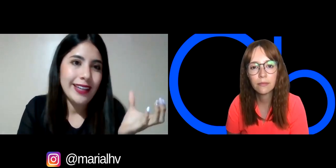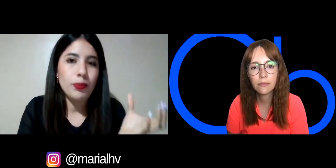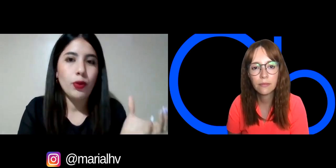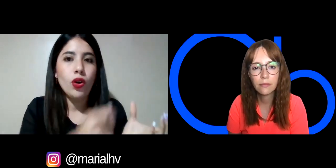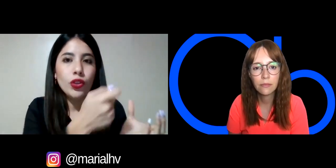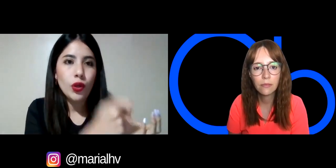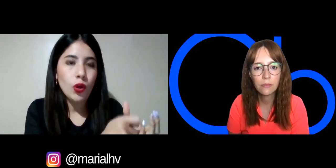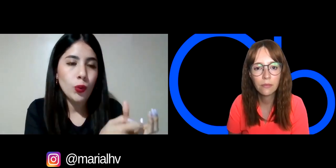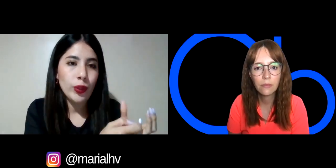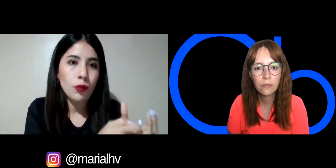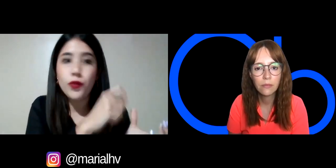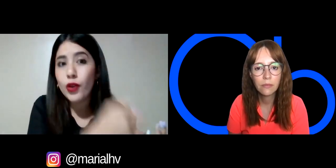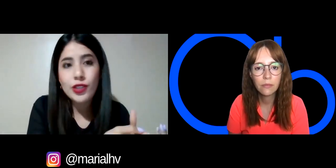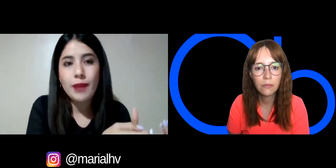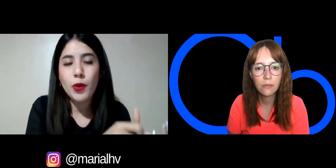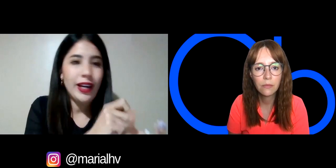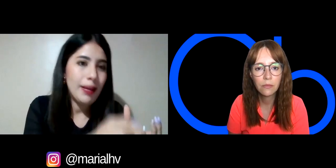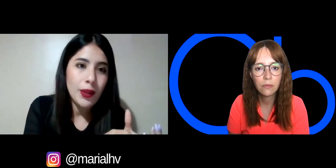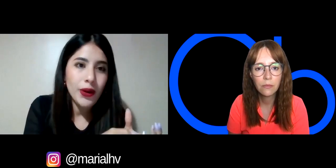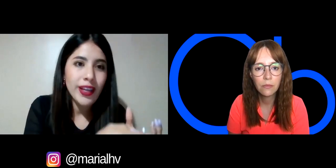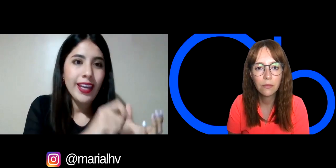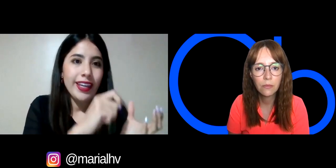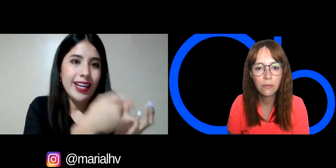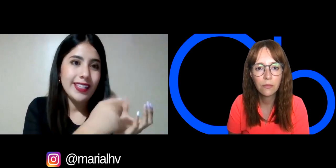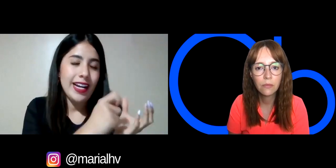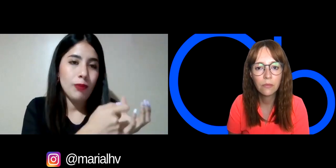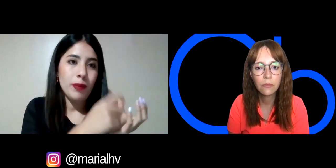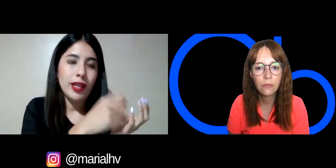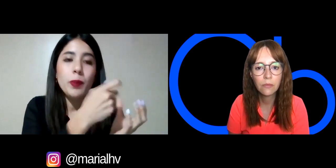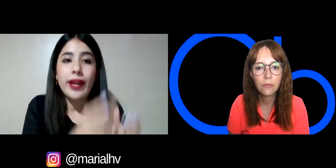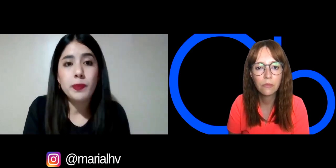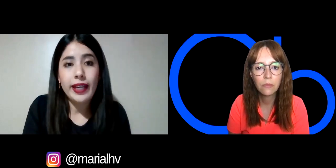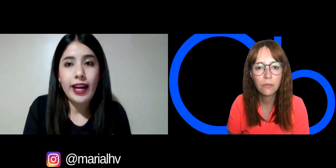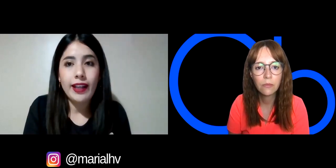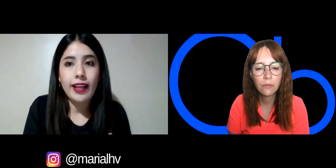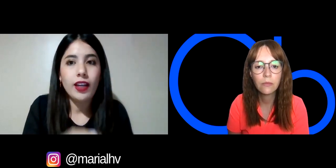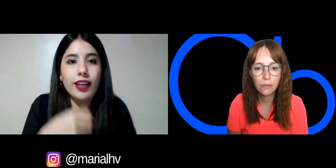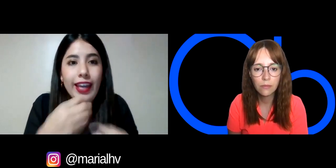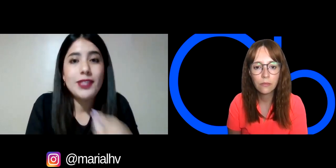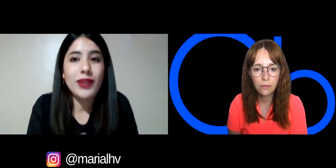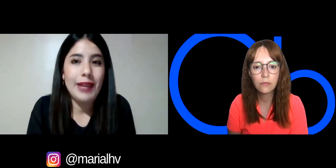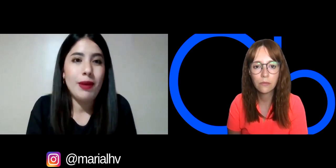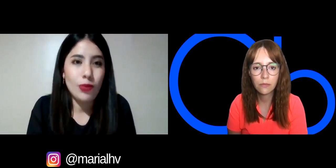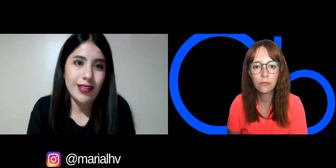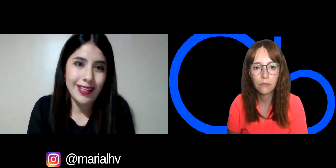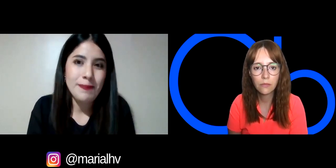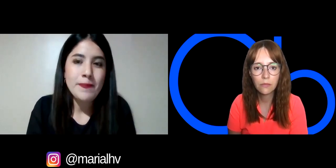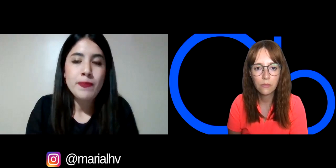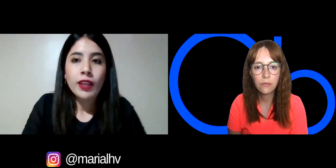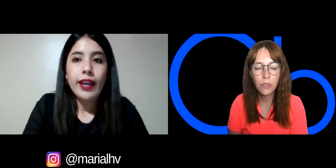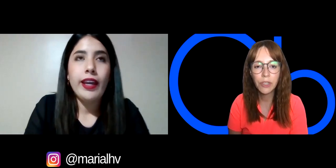utilizar el tipodonto, un forceps o un elevador y hacer el movimiento para explicarle qué es lo que le vamos a